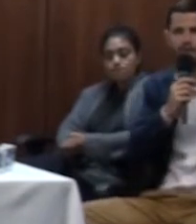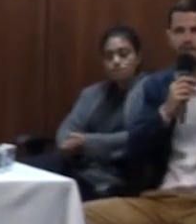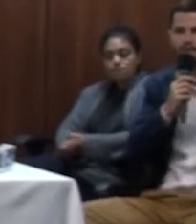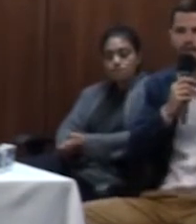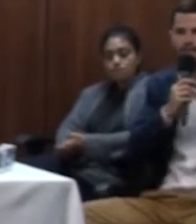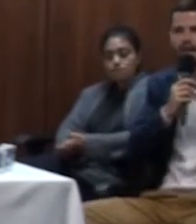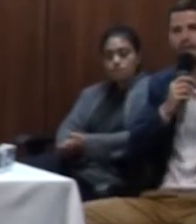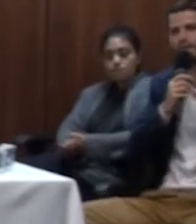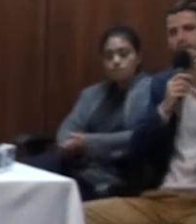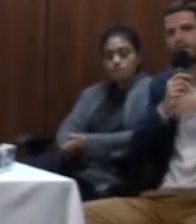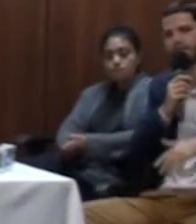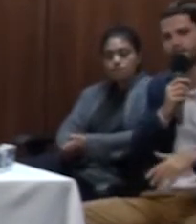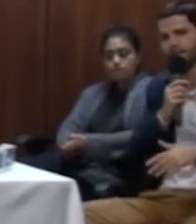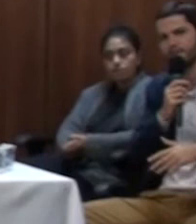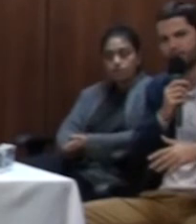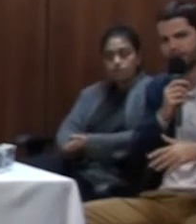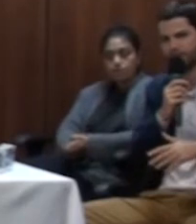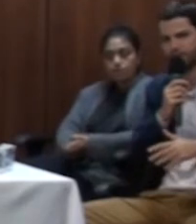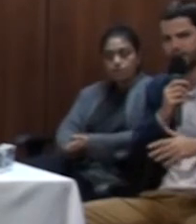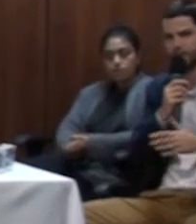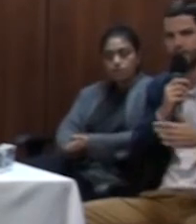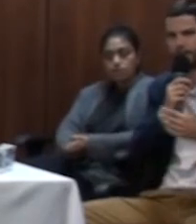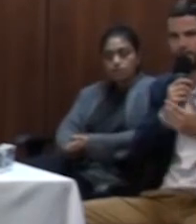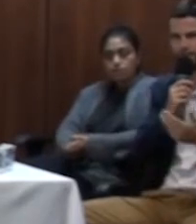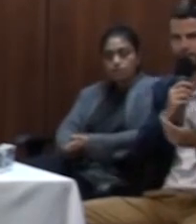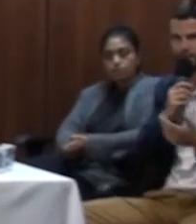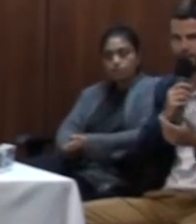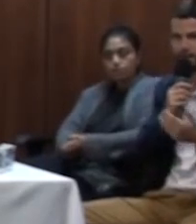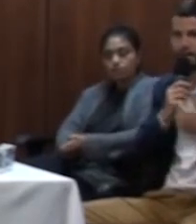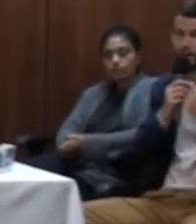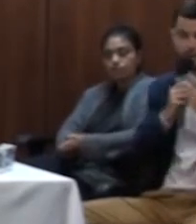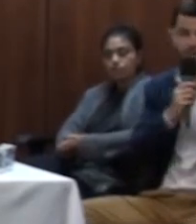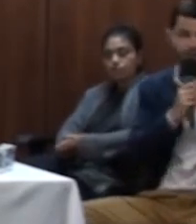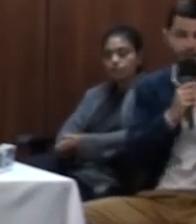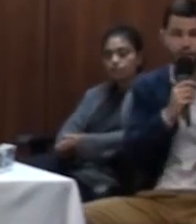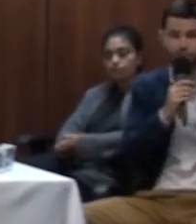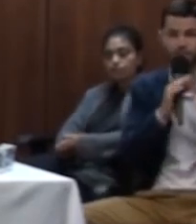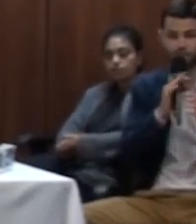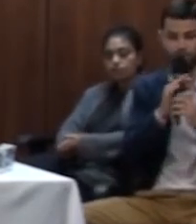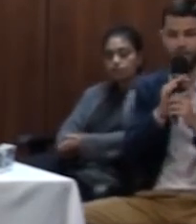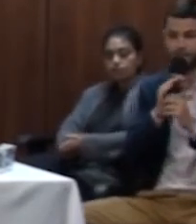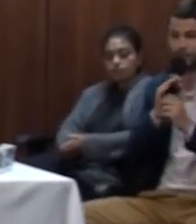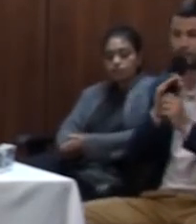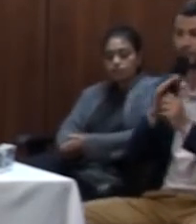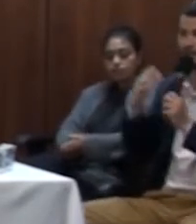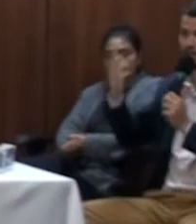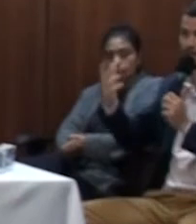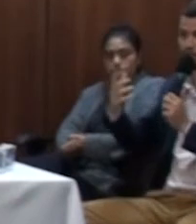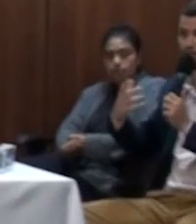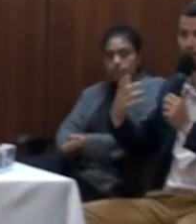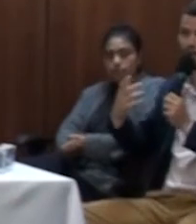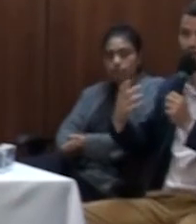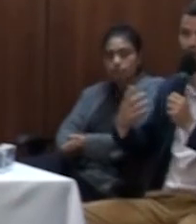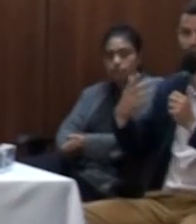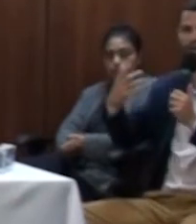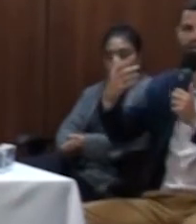municípios se interessarem em passar por essa atividade formativa pelo ambulatório. Eu acho que, na verdade, a gente precisa, né, estamos falando, então,